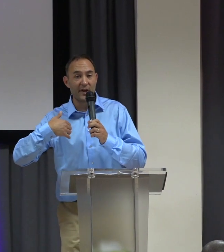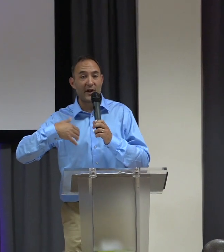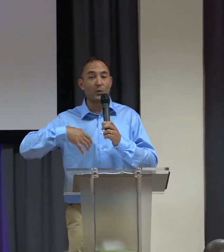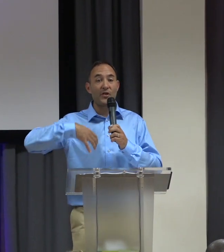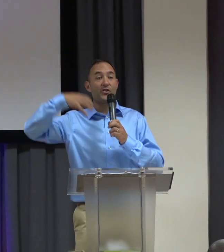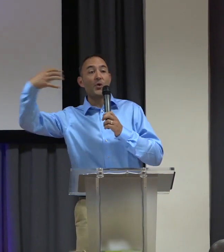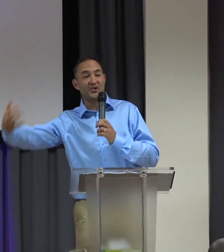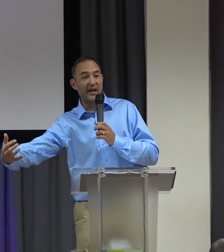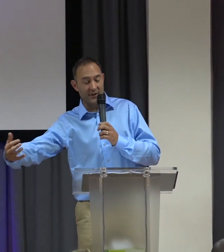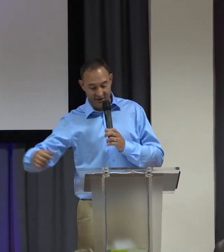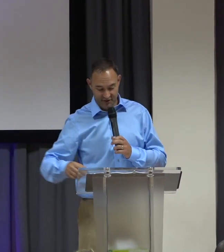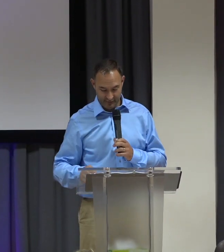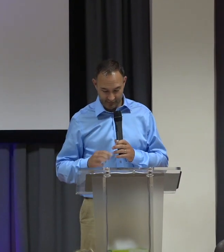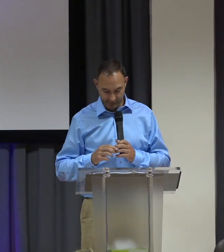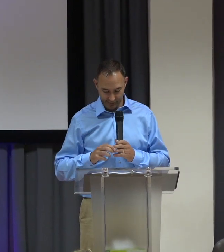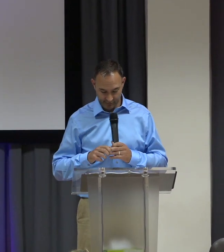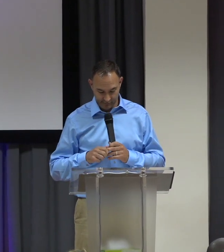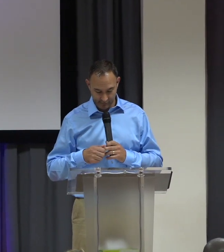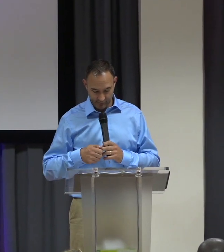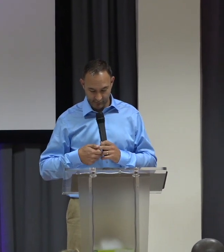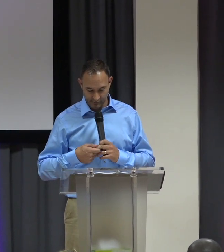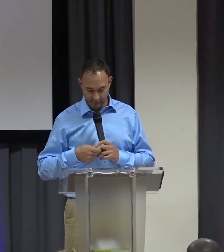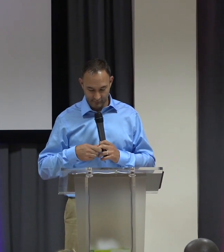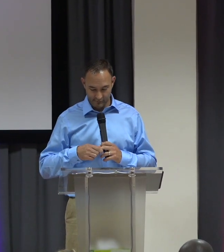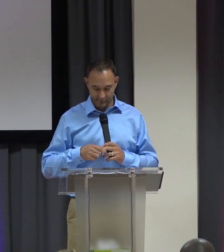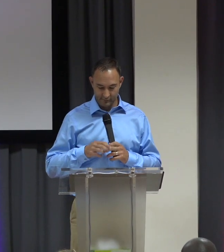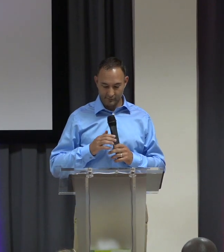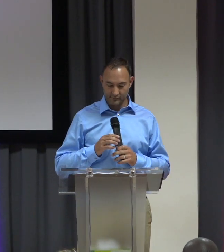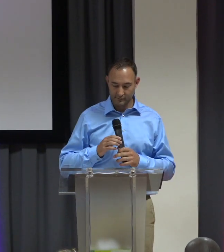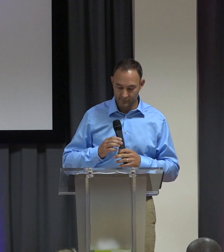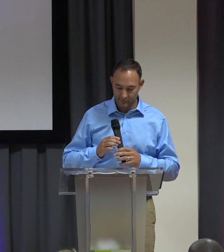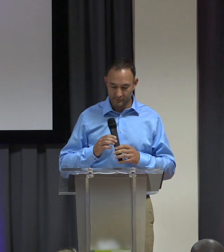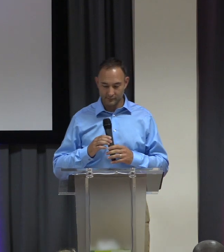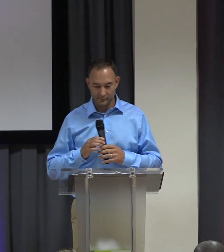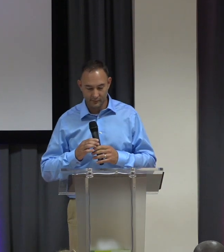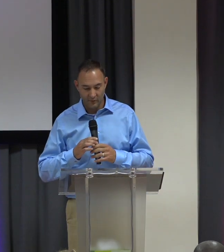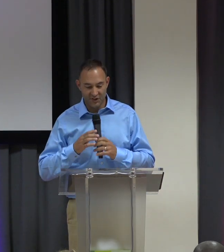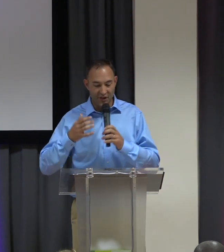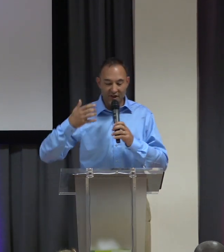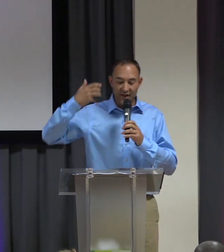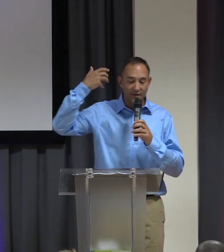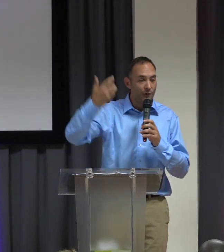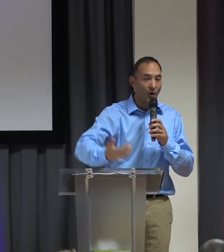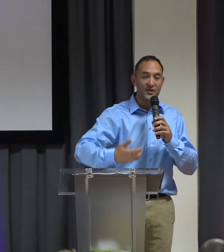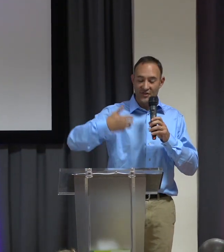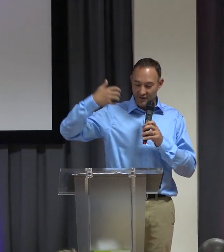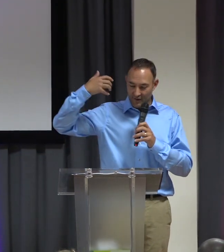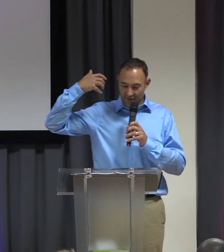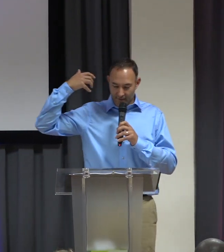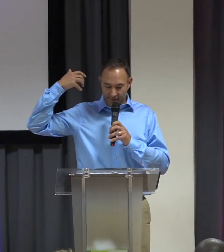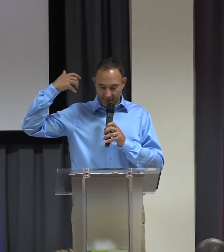come living with those standards. Et donc le résultat de vivre selon ces standards, You see things like